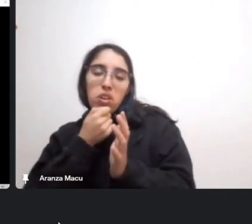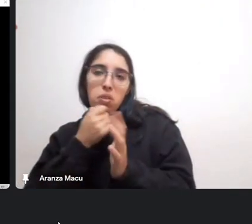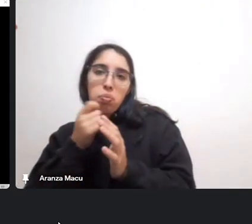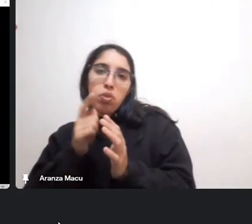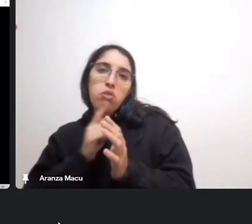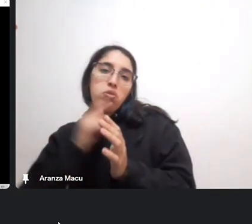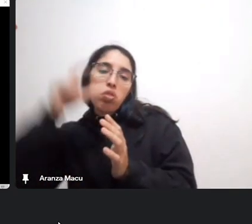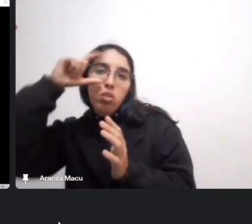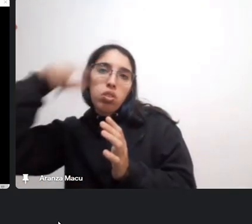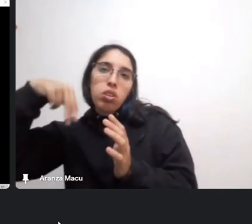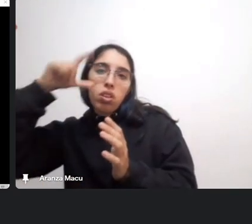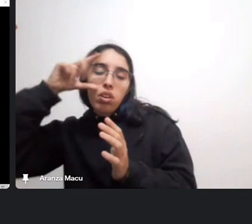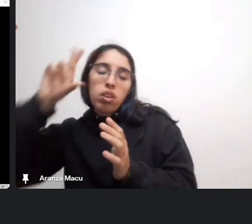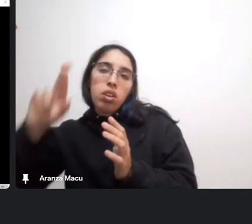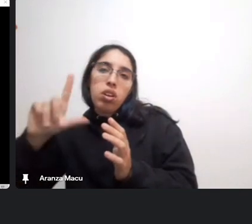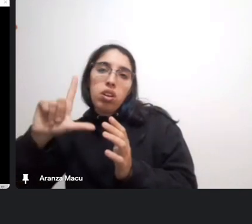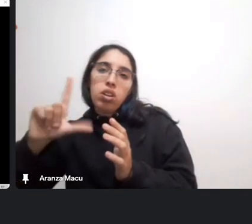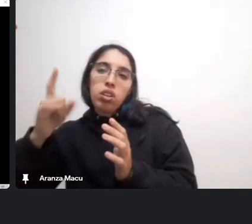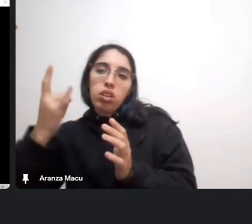es así.